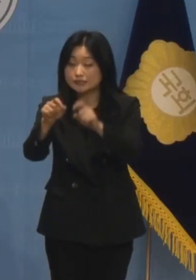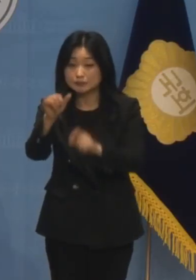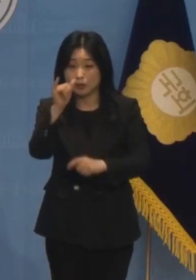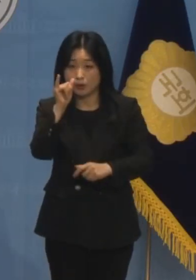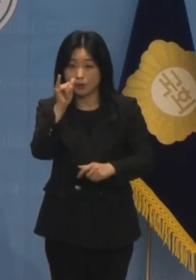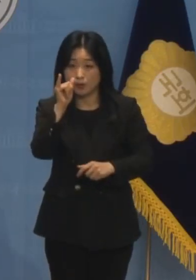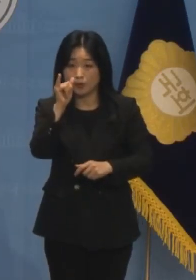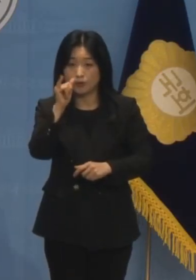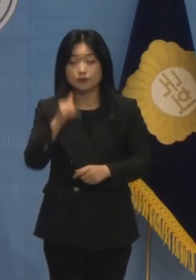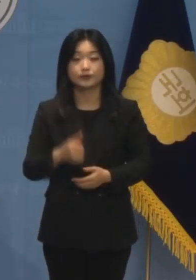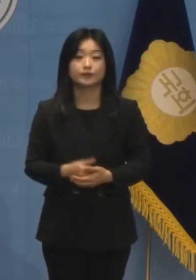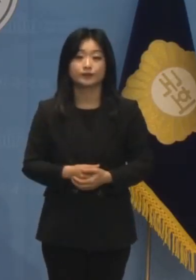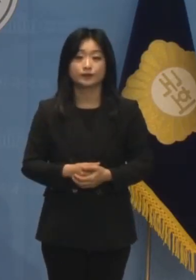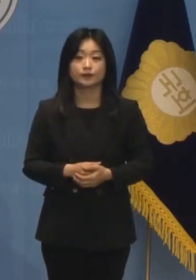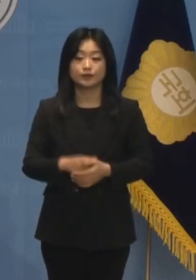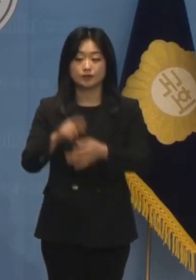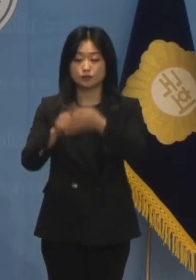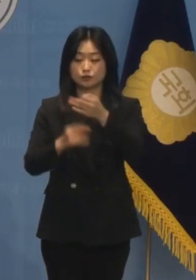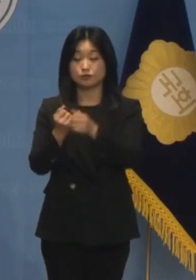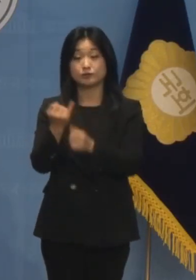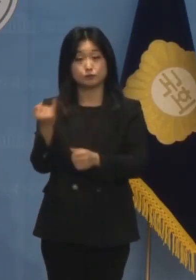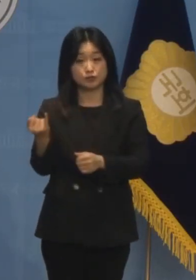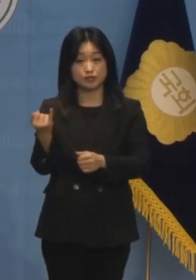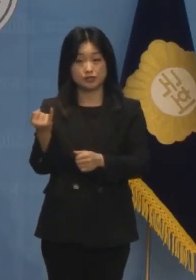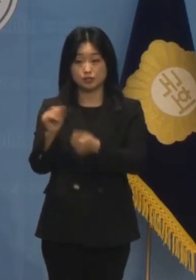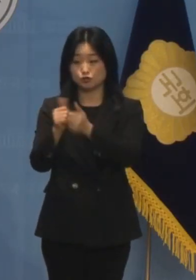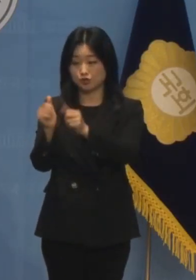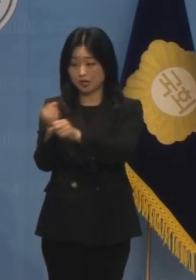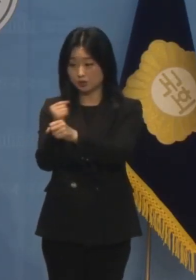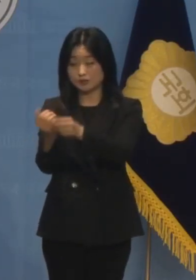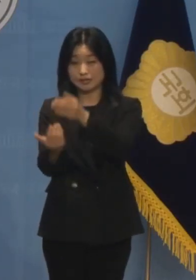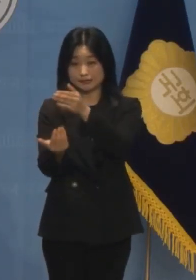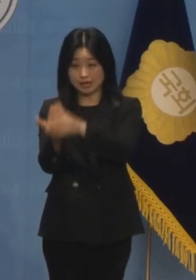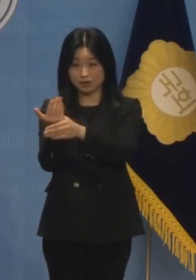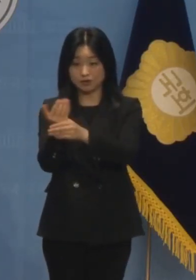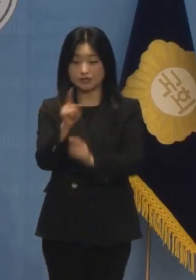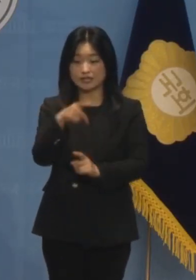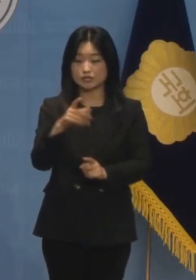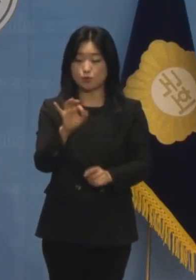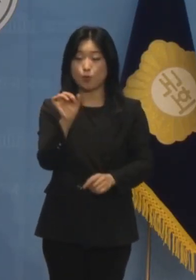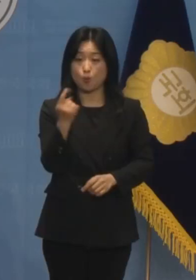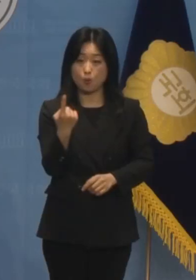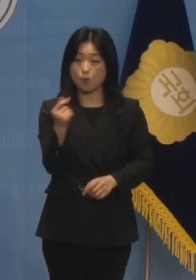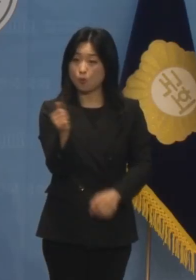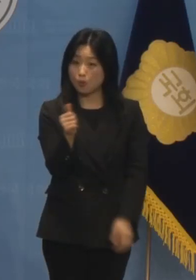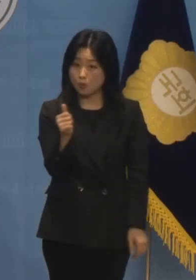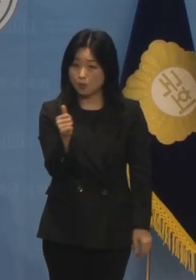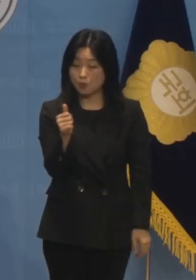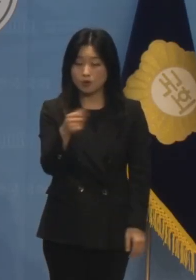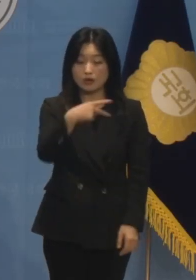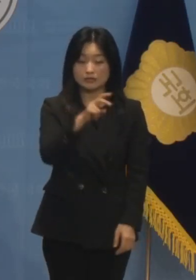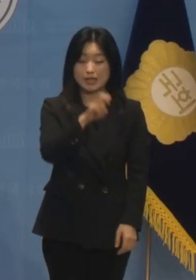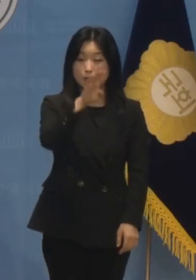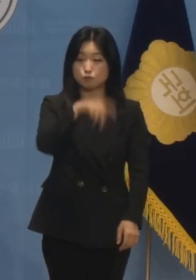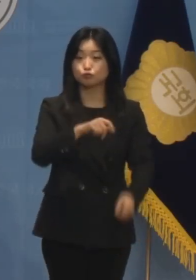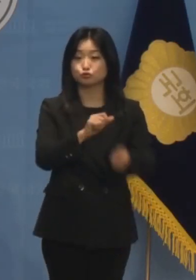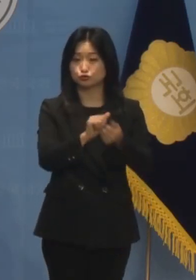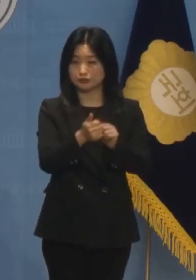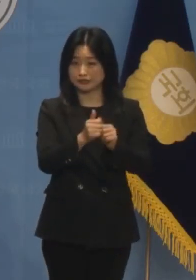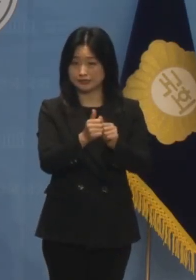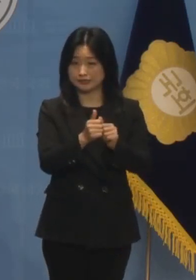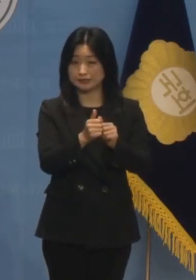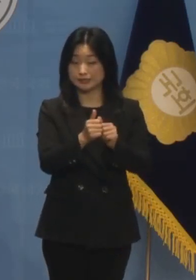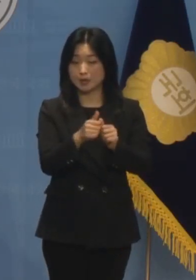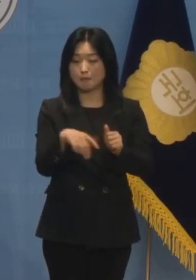지점입니다. 김건희 여사의 도이치모터스 주가 조작을 주도한 이종호 씨가 삼부토건 주식을